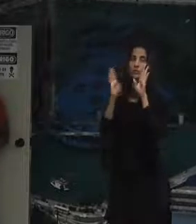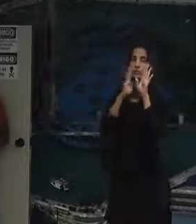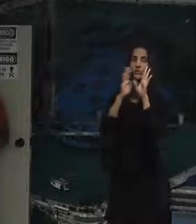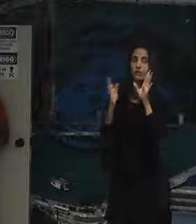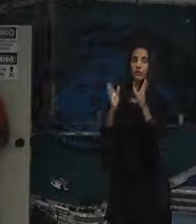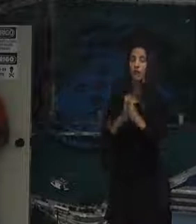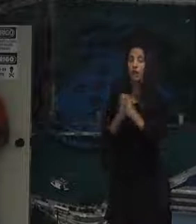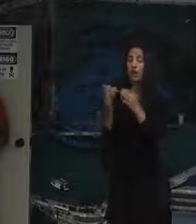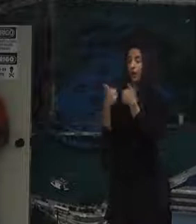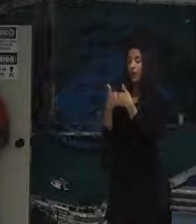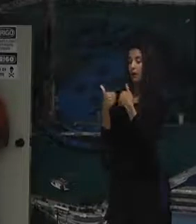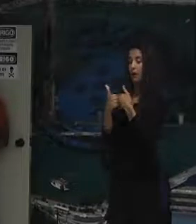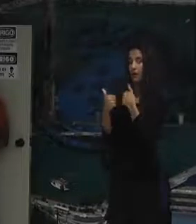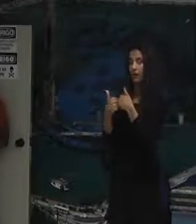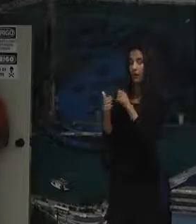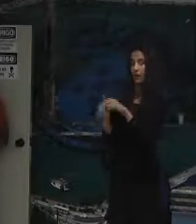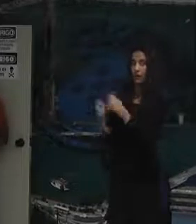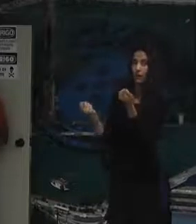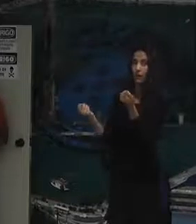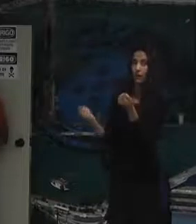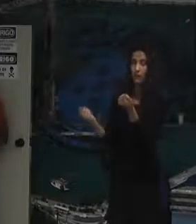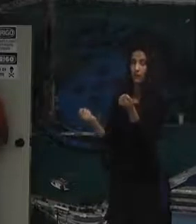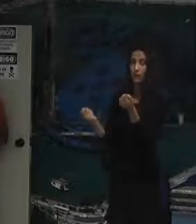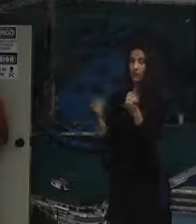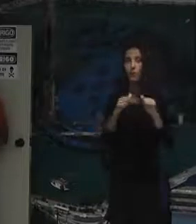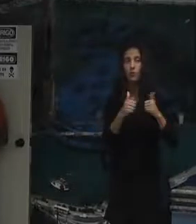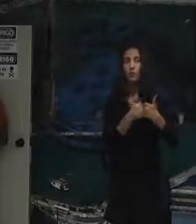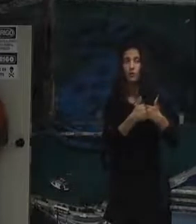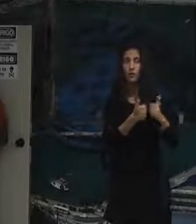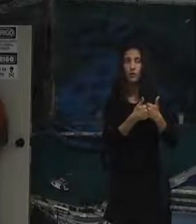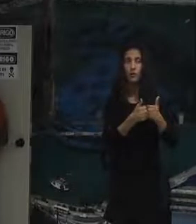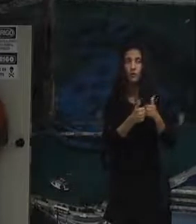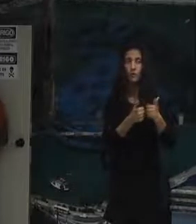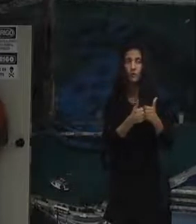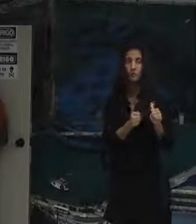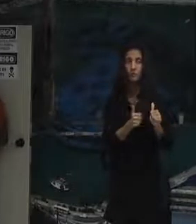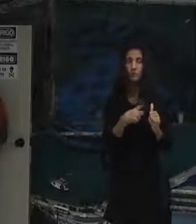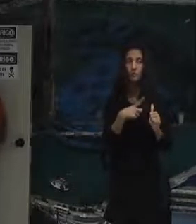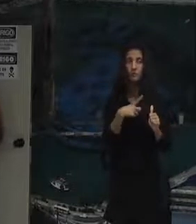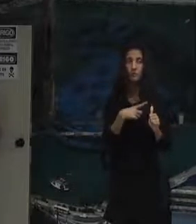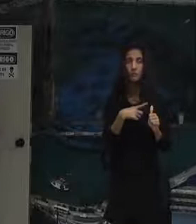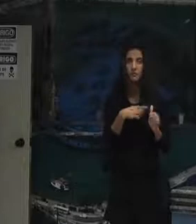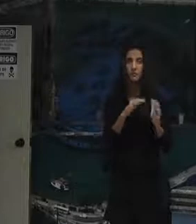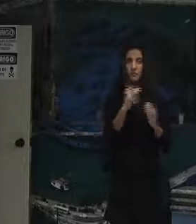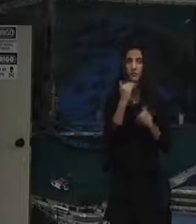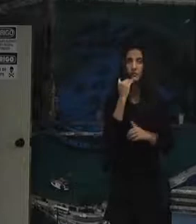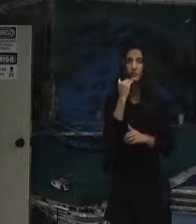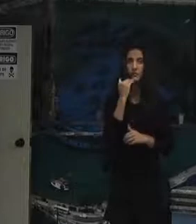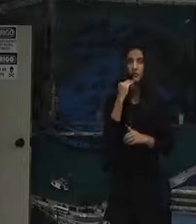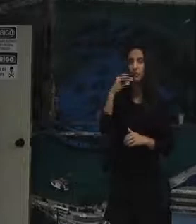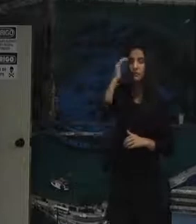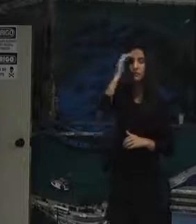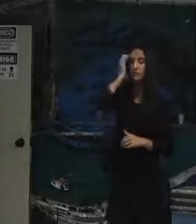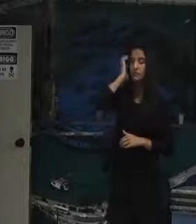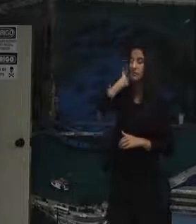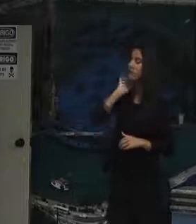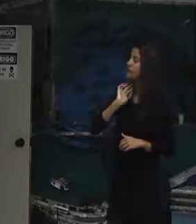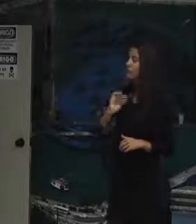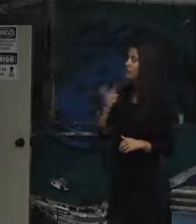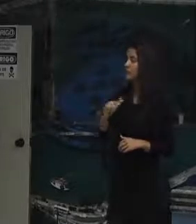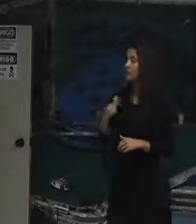escolares atolados, quebrados, ônibus da linha de ônibus todos atolados sem poder escoar a produção desses